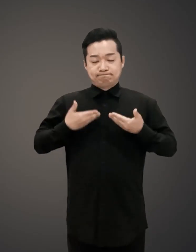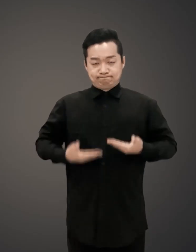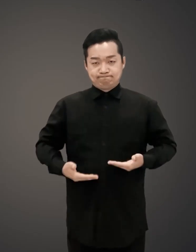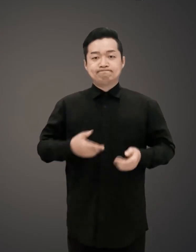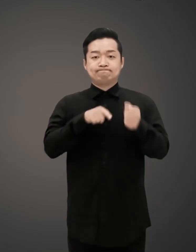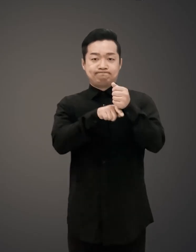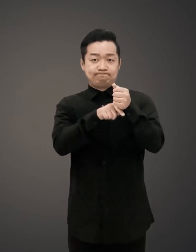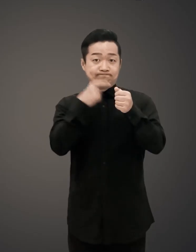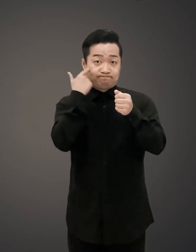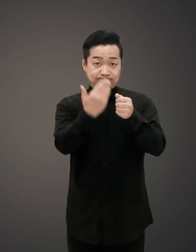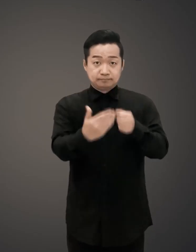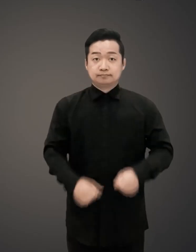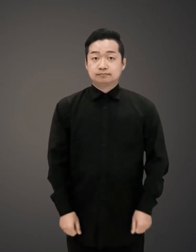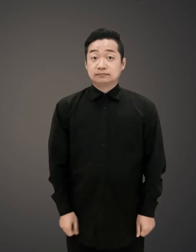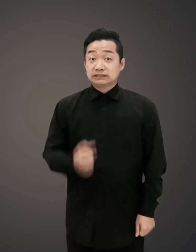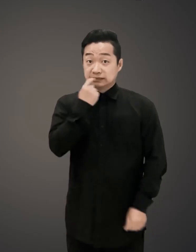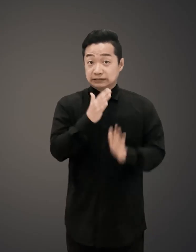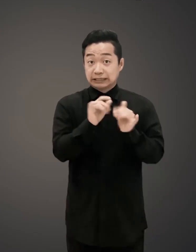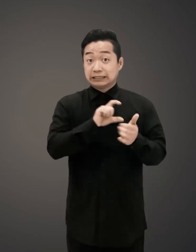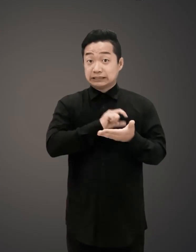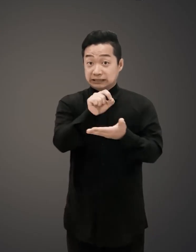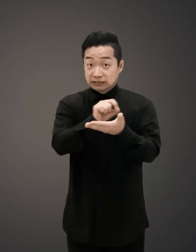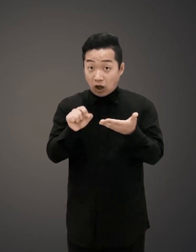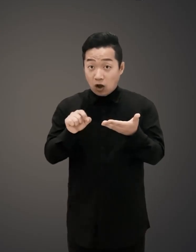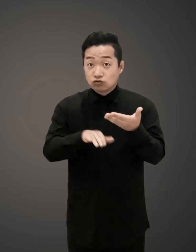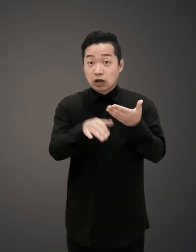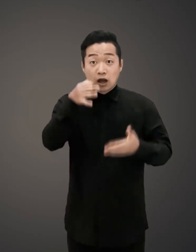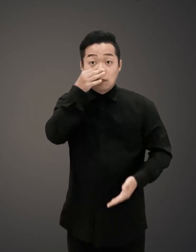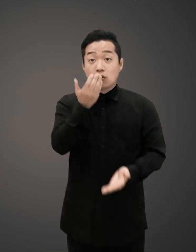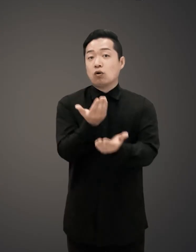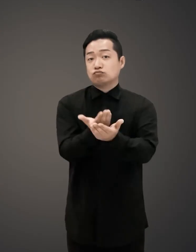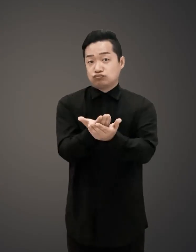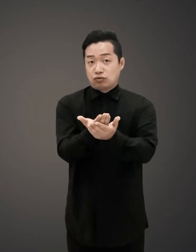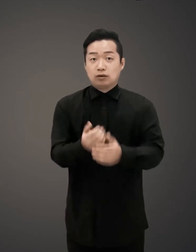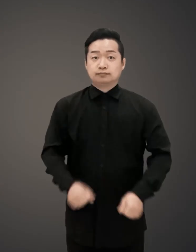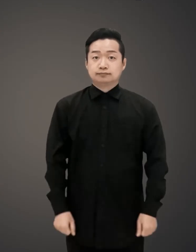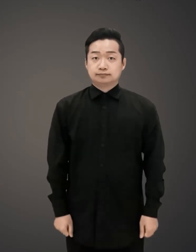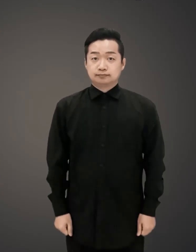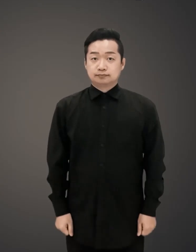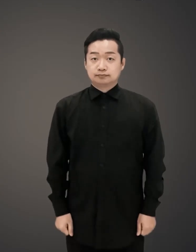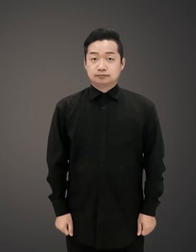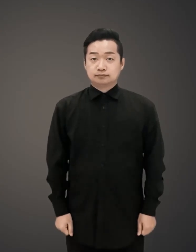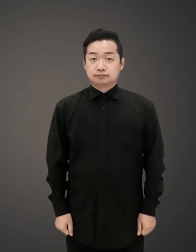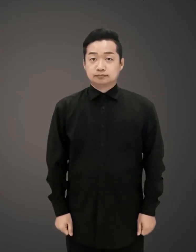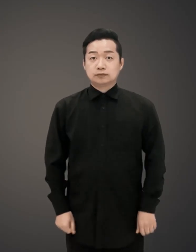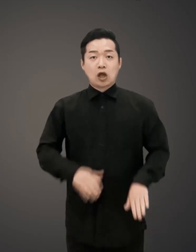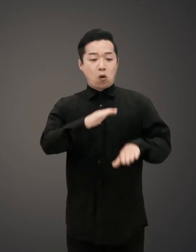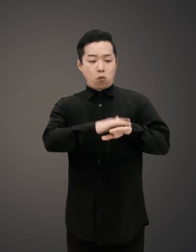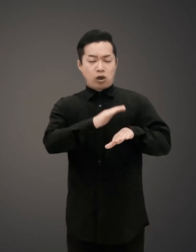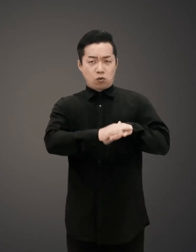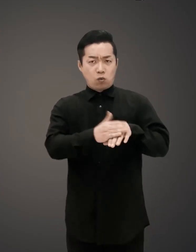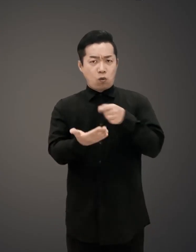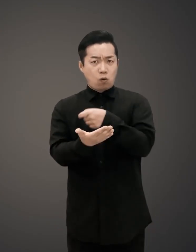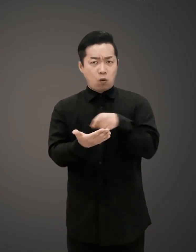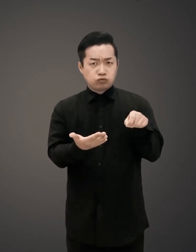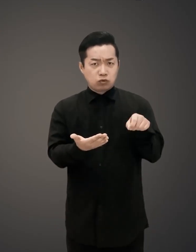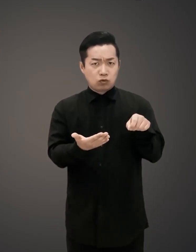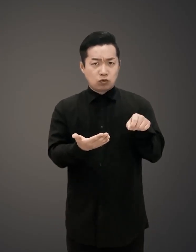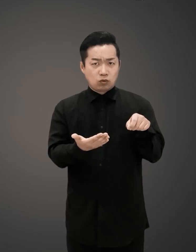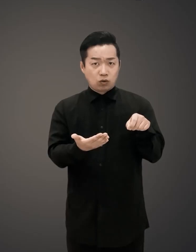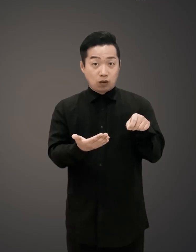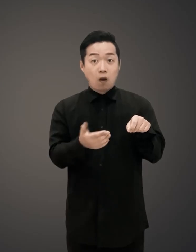이성적으로 신문을 이어갔다. 증인의 이름을 써서 우리에게 보여줄 수 있습니까? 유월은 왼손으로 서명을